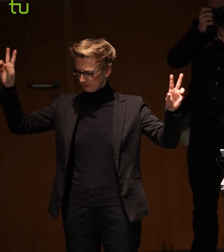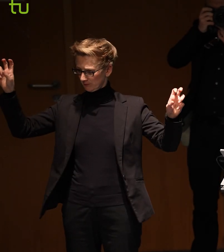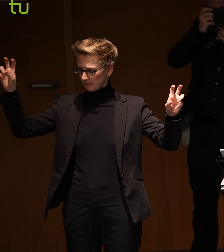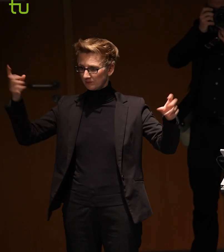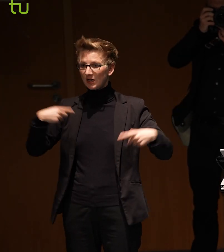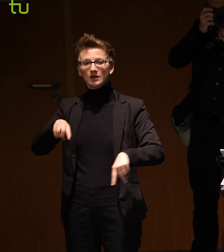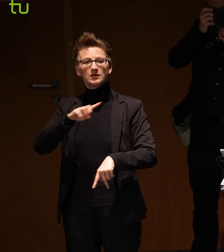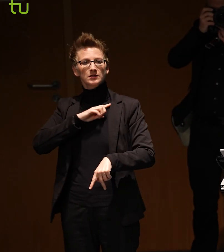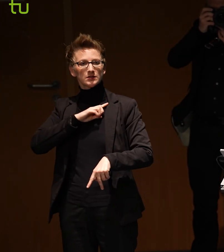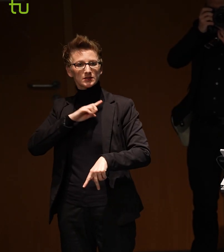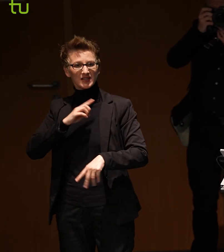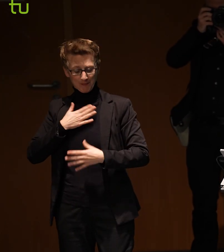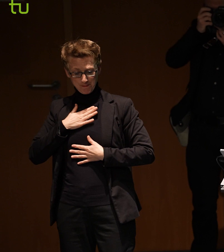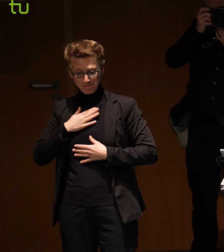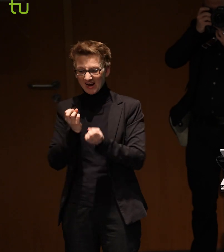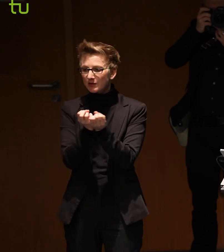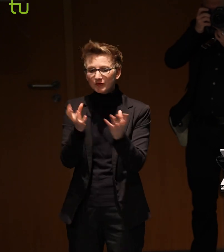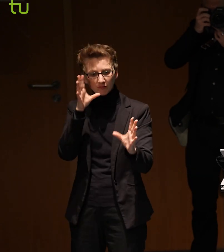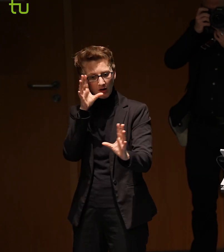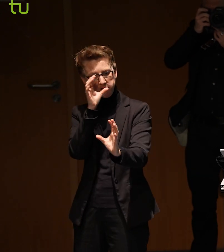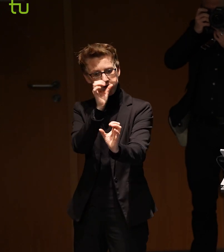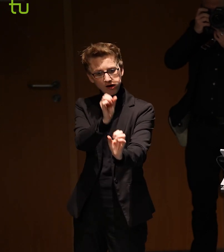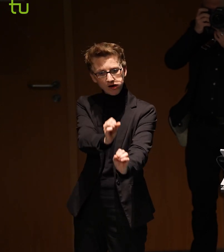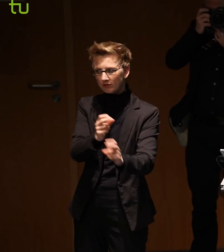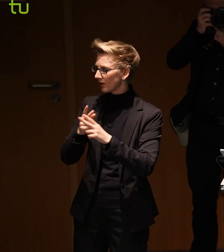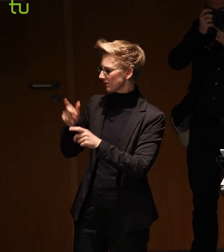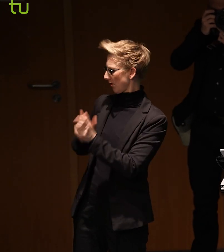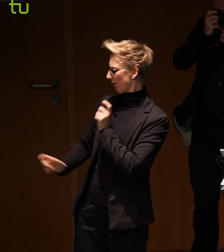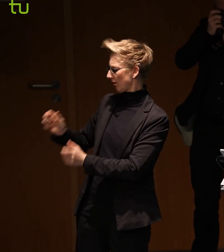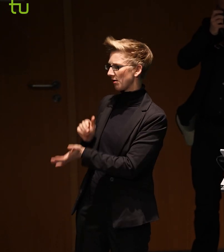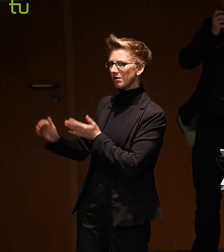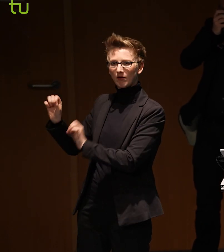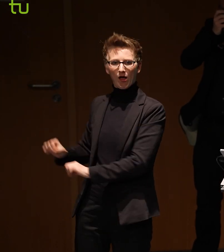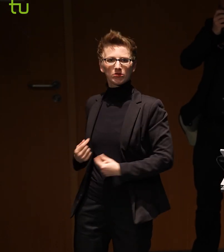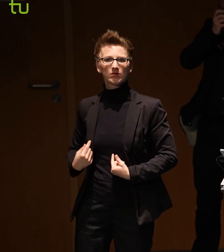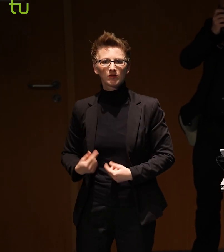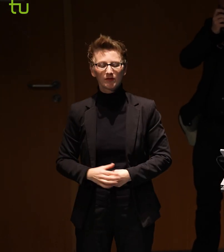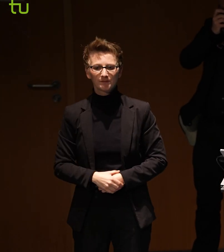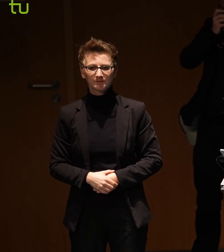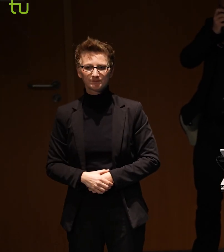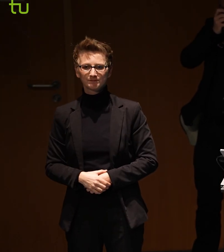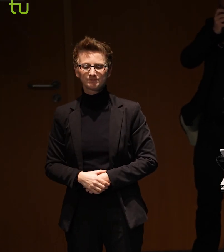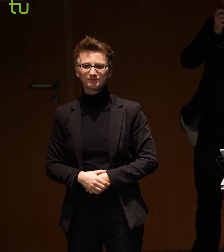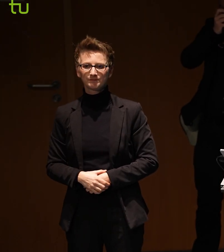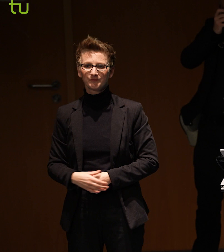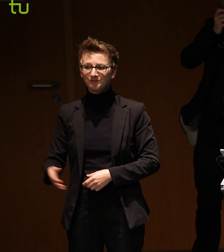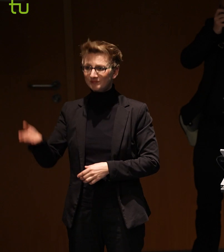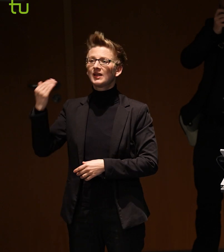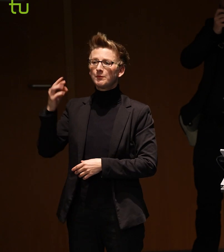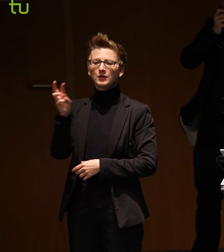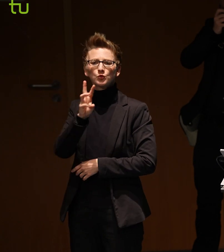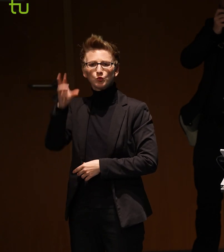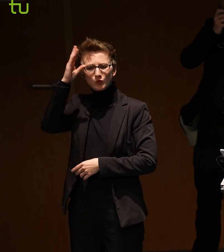Ich widerstehe allem leichter als meiner eigenen Vielfalt. Whitman steht auch am Beginn des